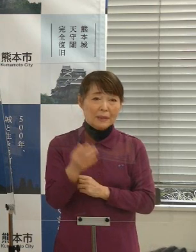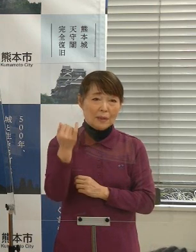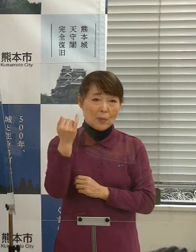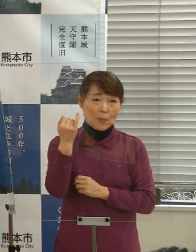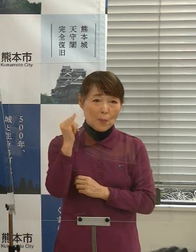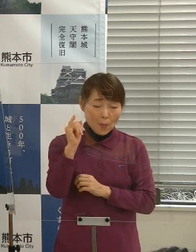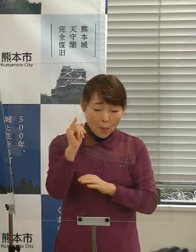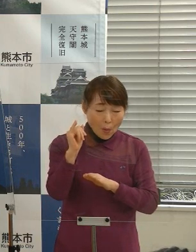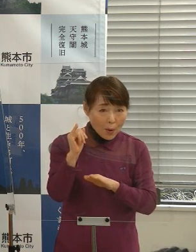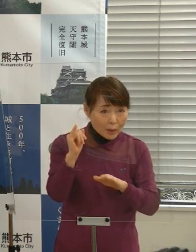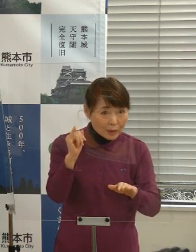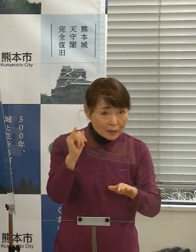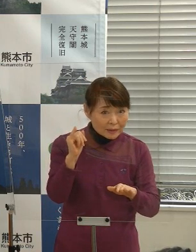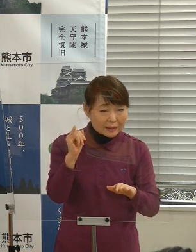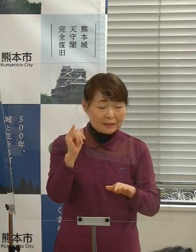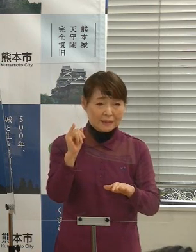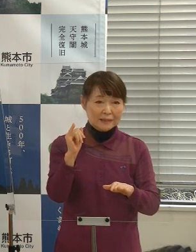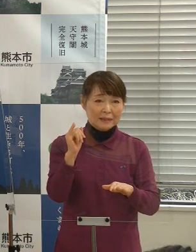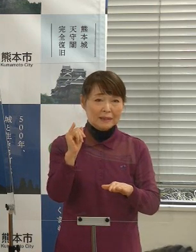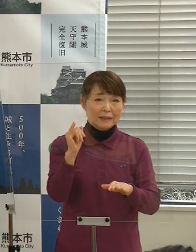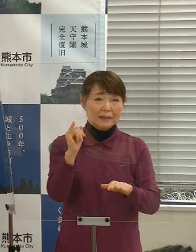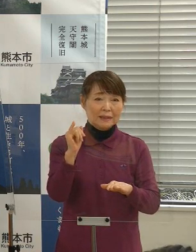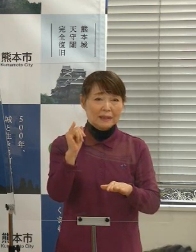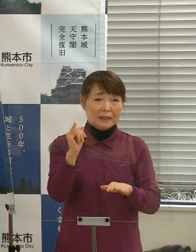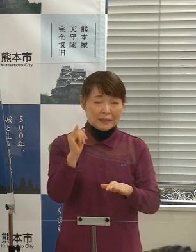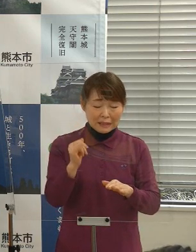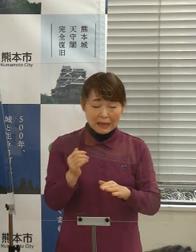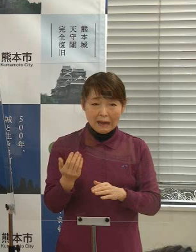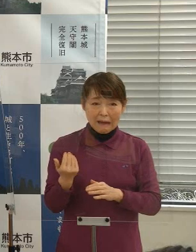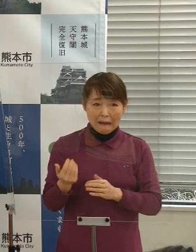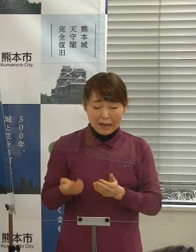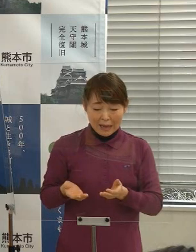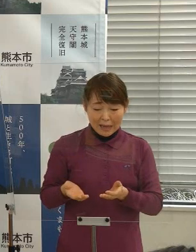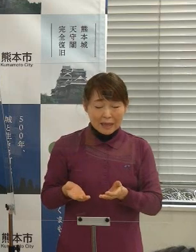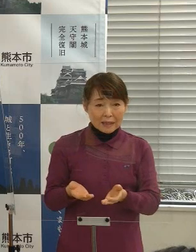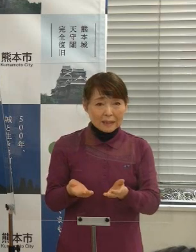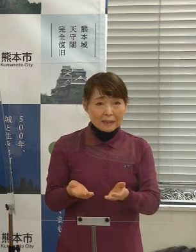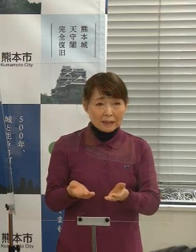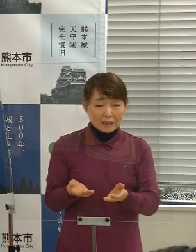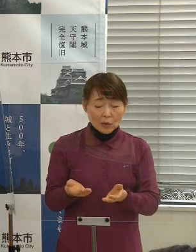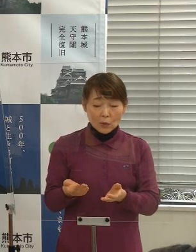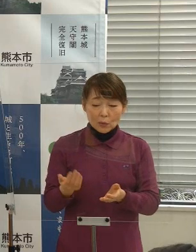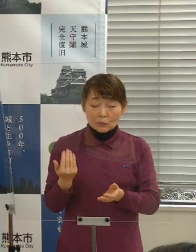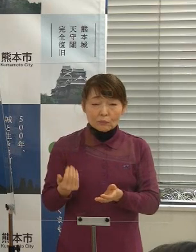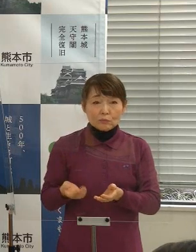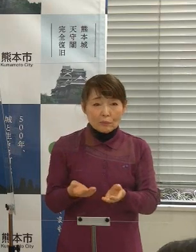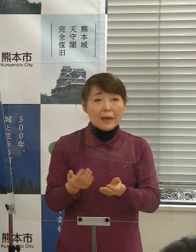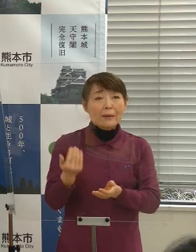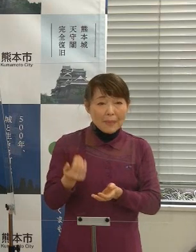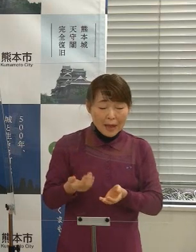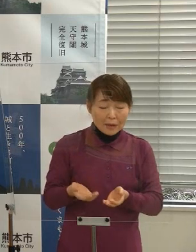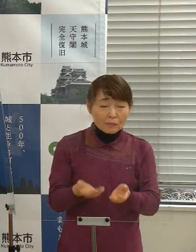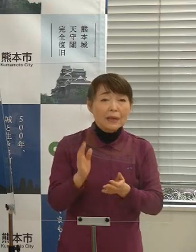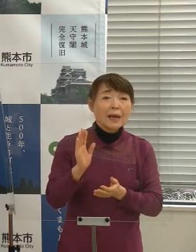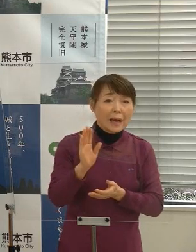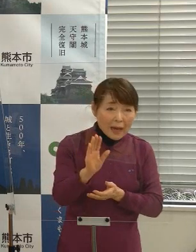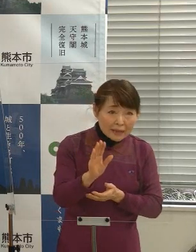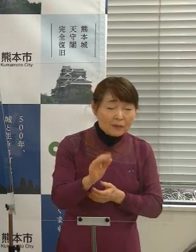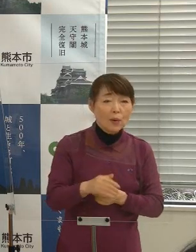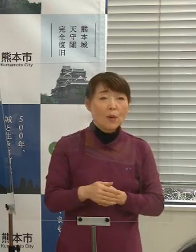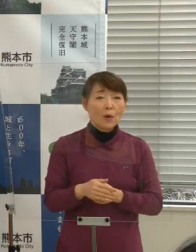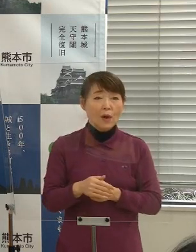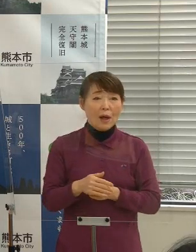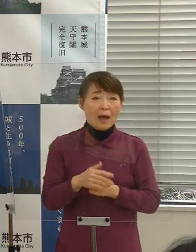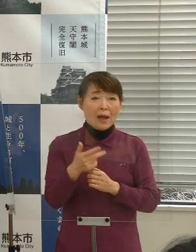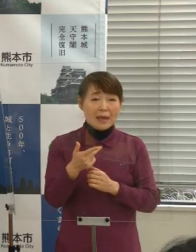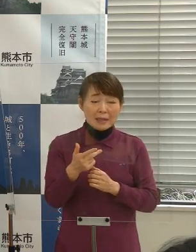あ、産前、産後の母子支援事業というのは、まあ、匿名でも、それから市外の住民の皆さんでも